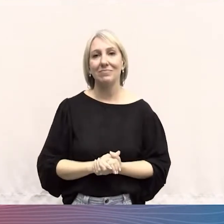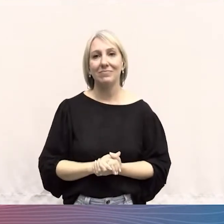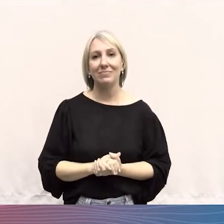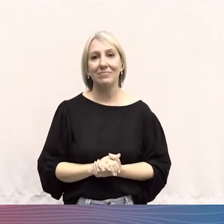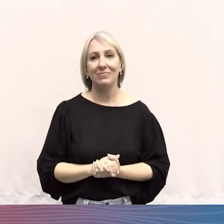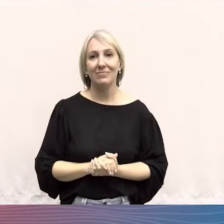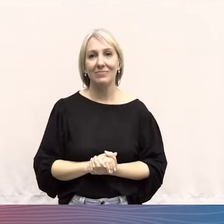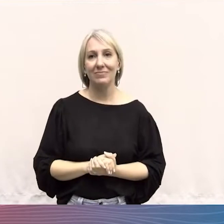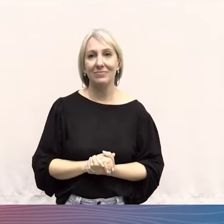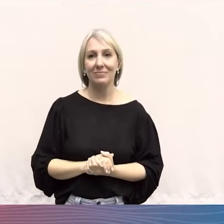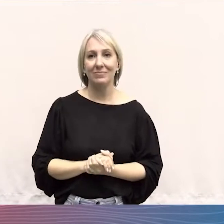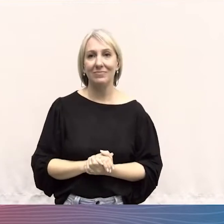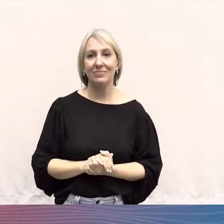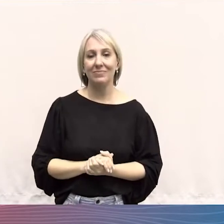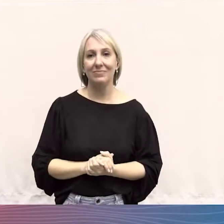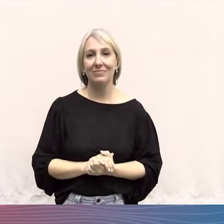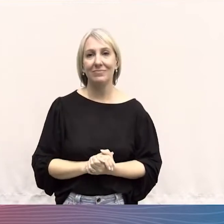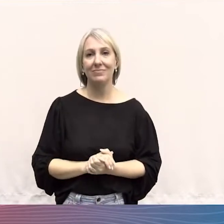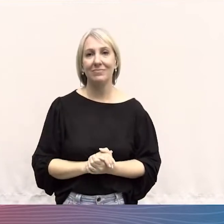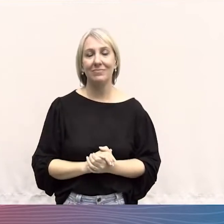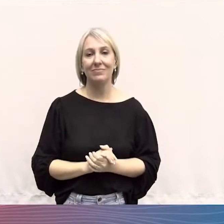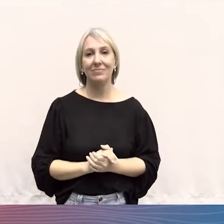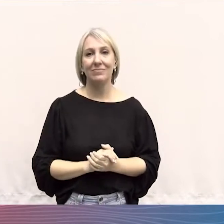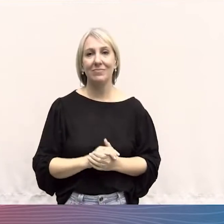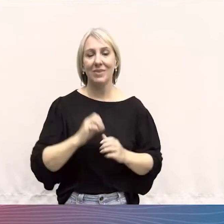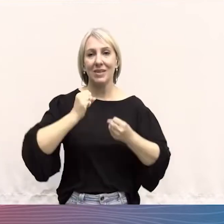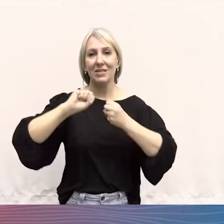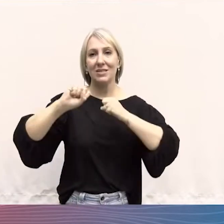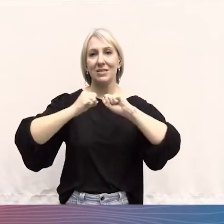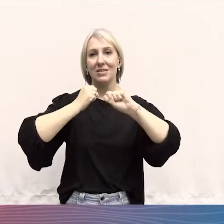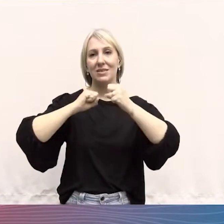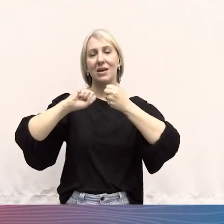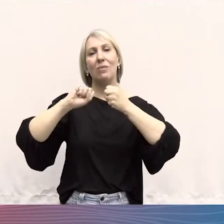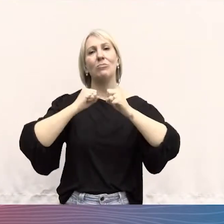Então, vamos para Salmo 2.